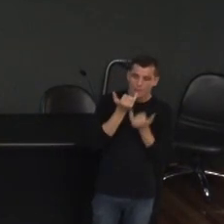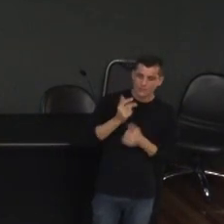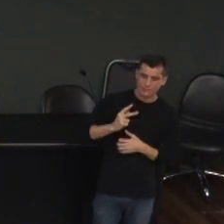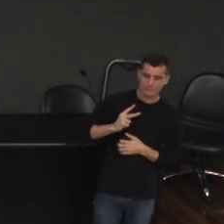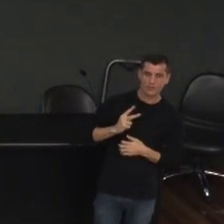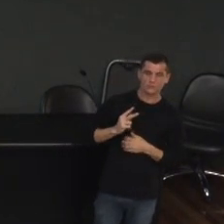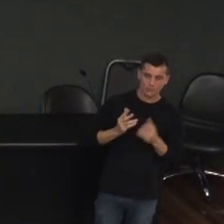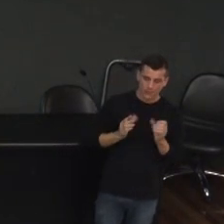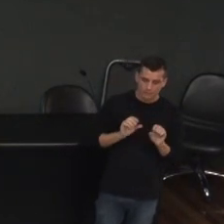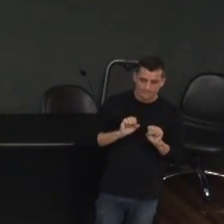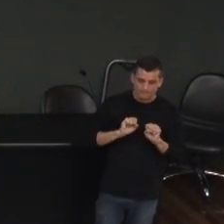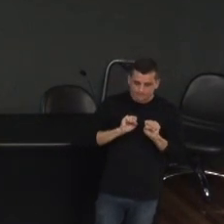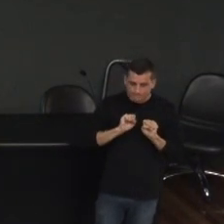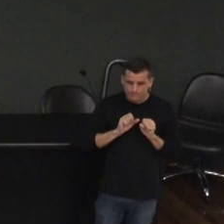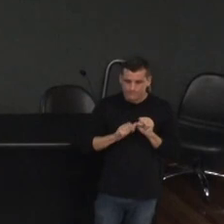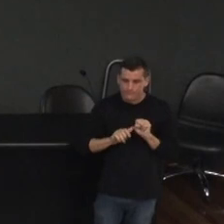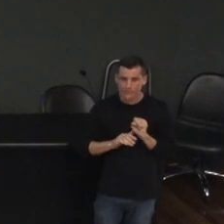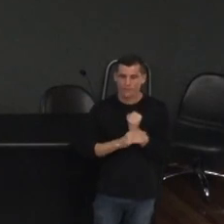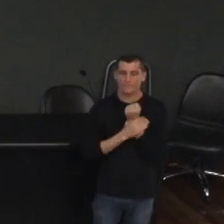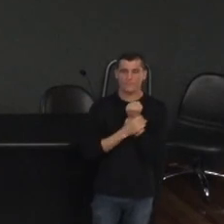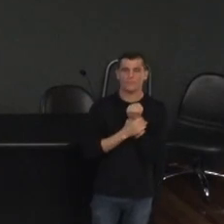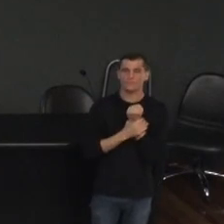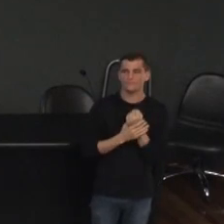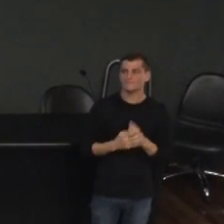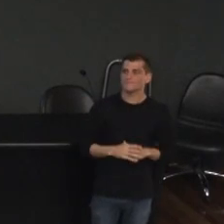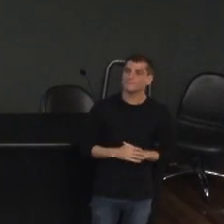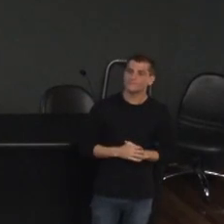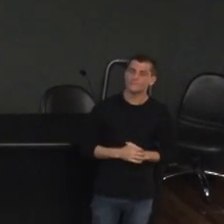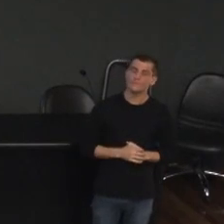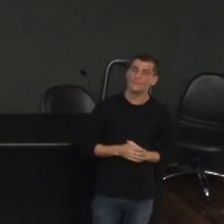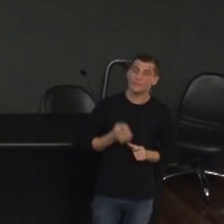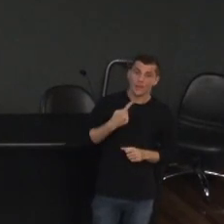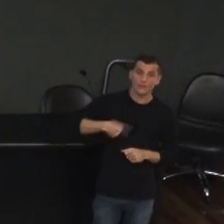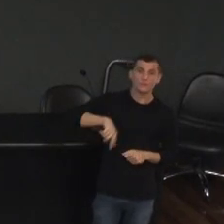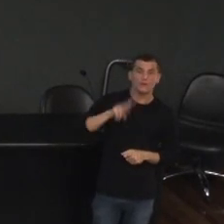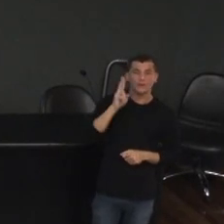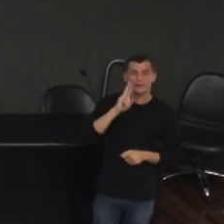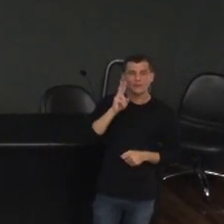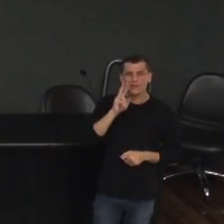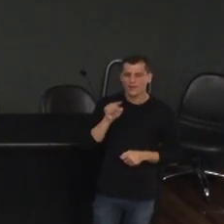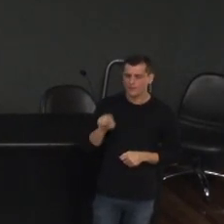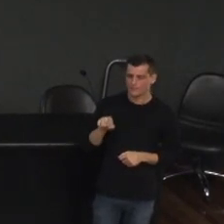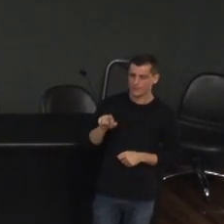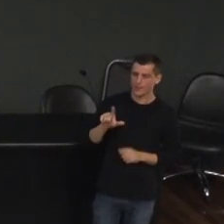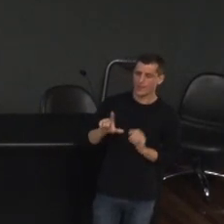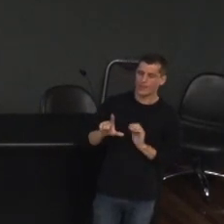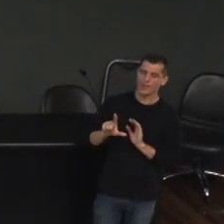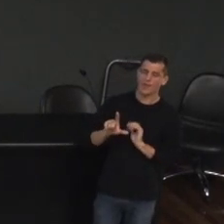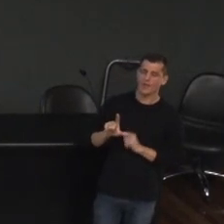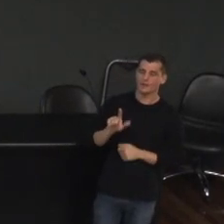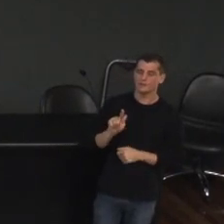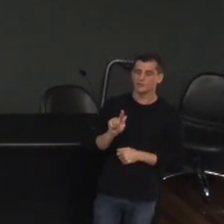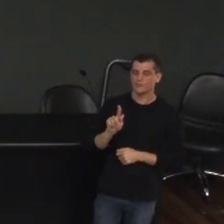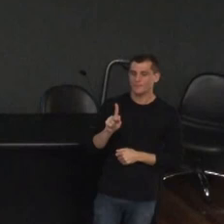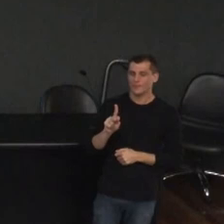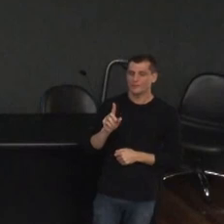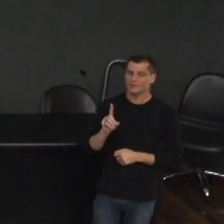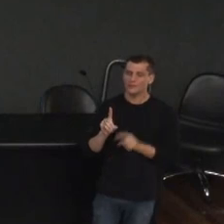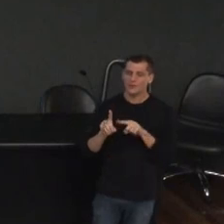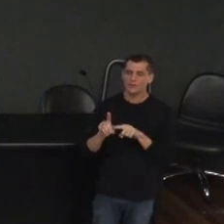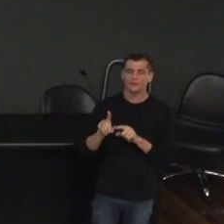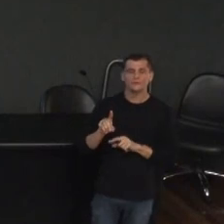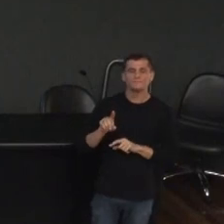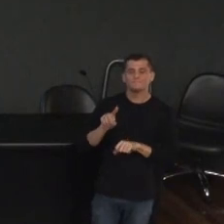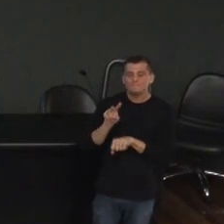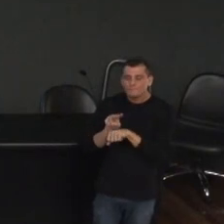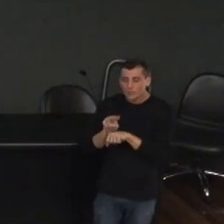ocorre que Se nós formos lembrar o que que é lgpd que é proteger vocês lembram lá